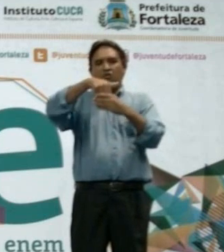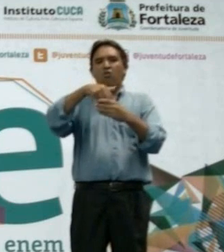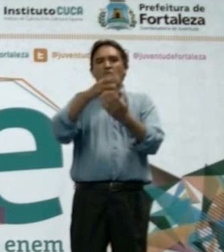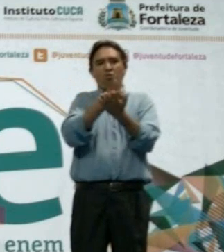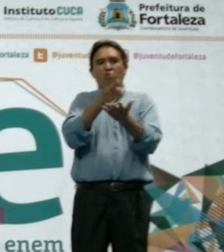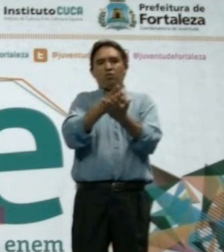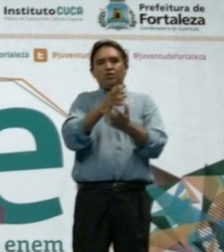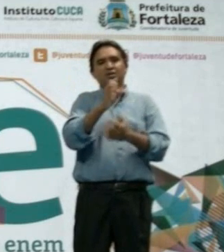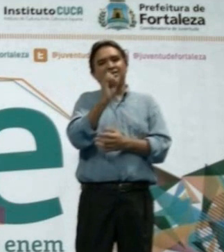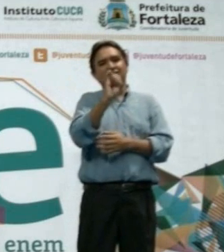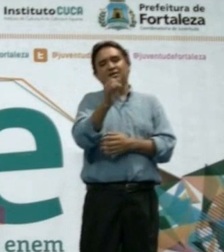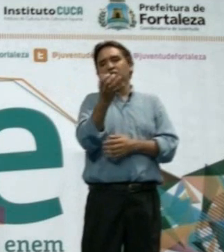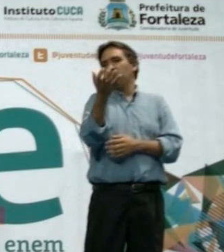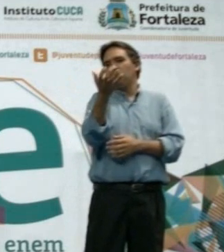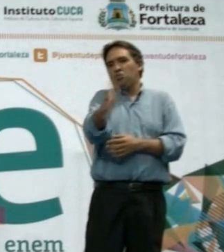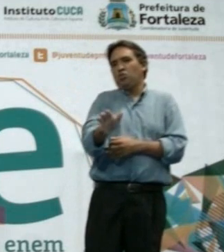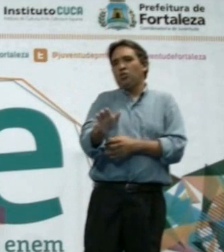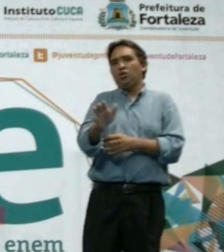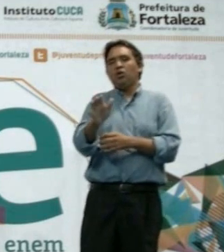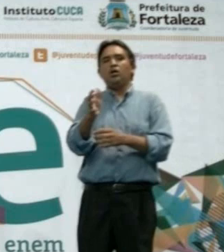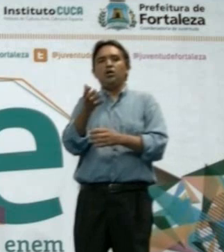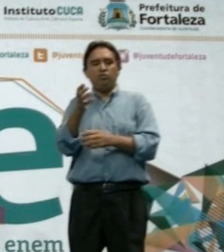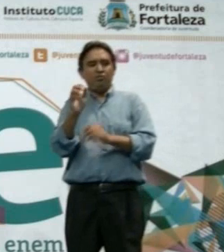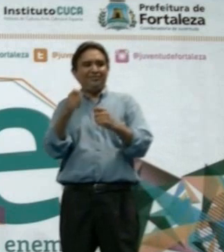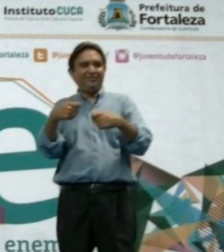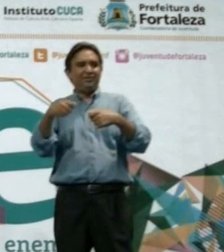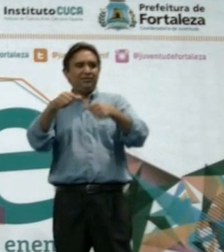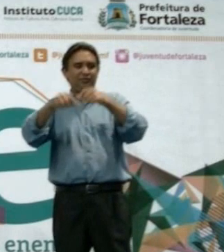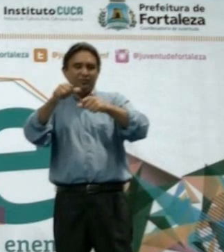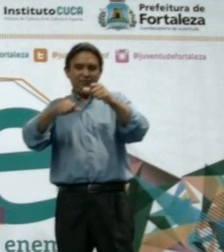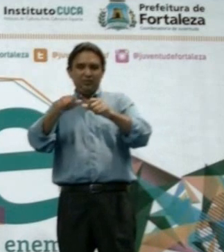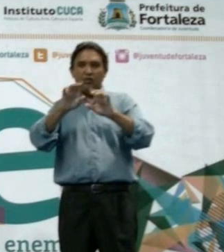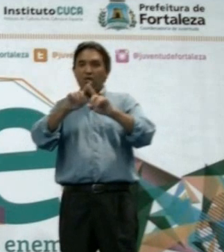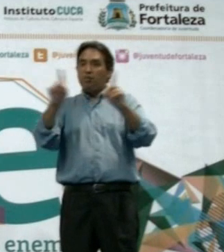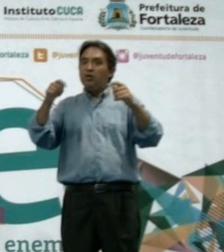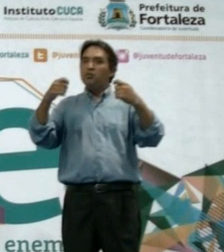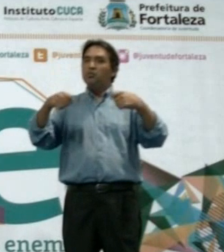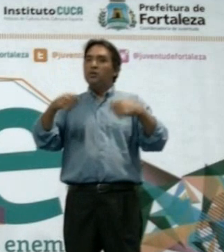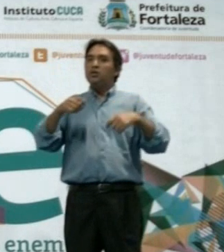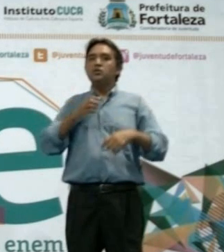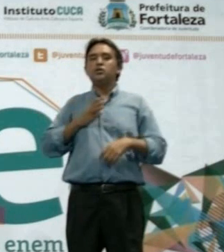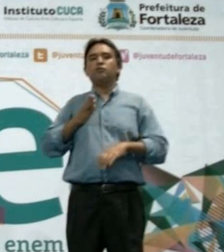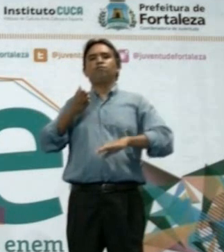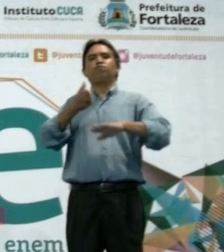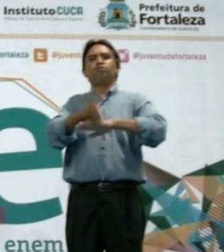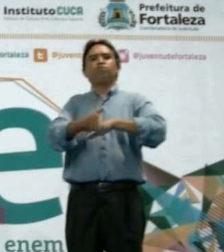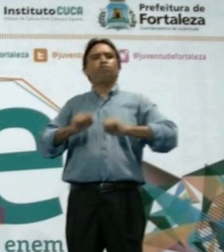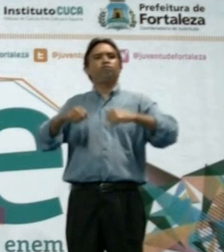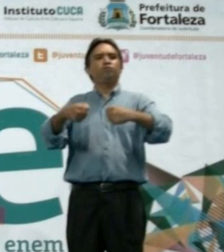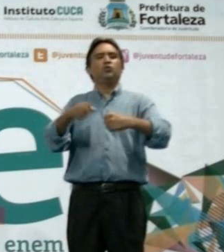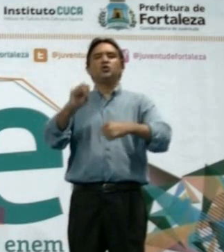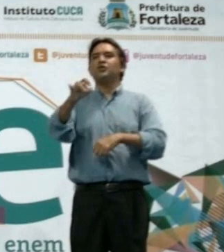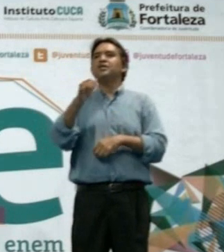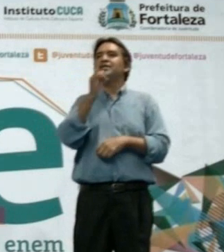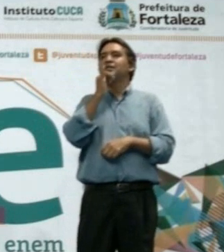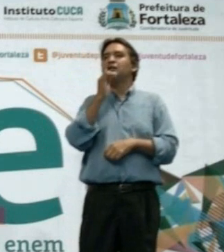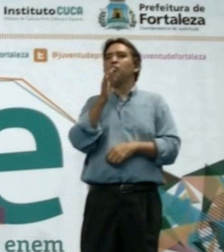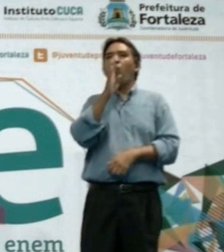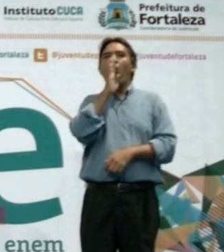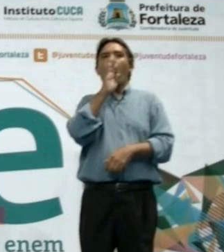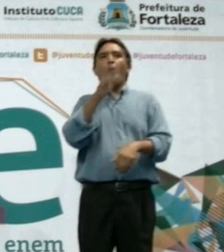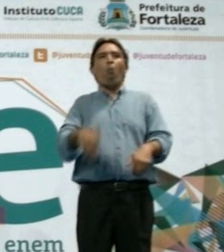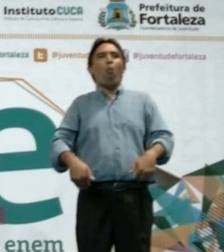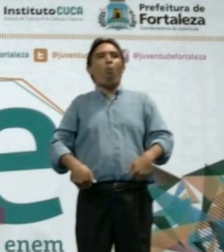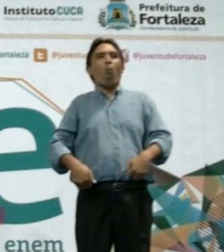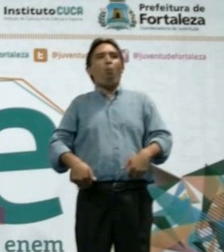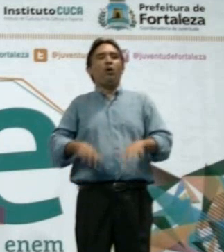está insatisfeito, vote para mudar. Mas participe. Na hora que você cruza os braços e não faz nada, é